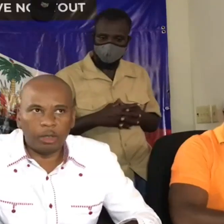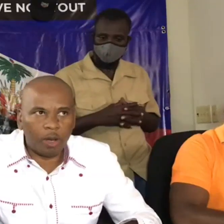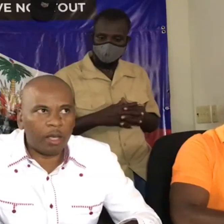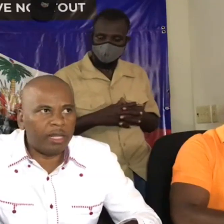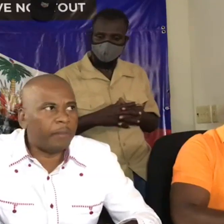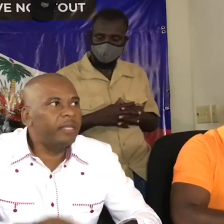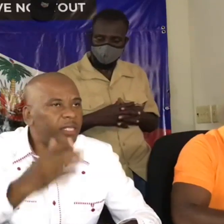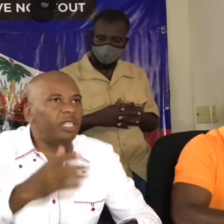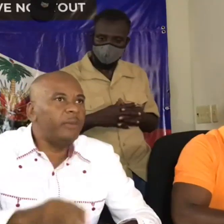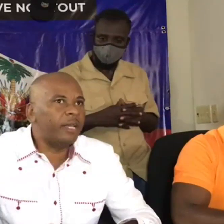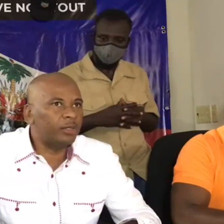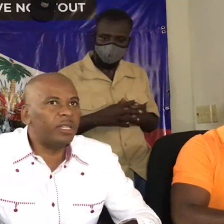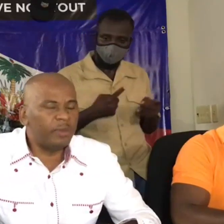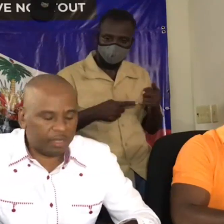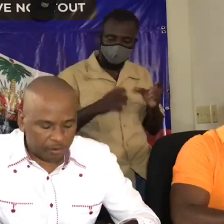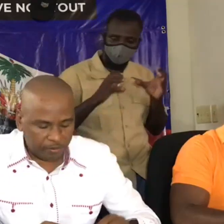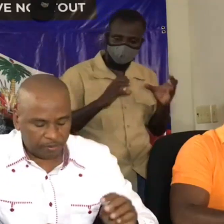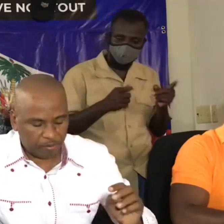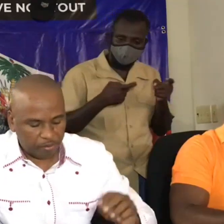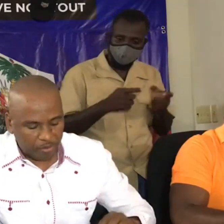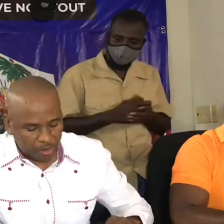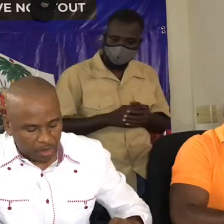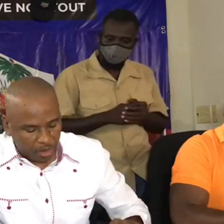viennent sur le territoire et n'a exigé libération dans l'immédiat.